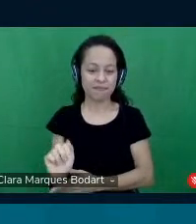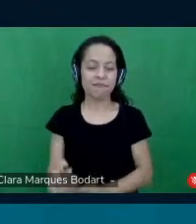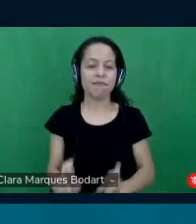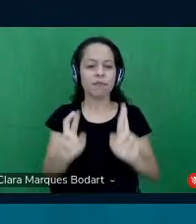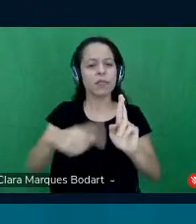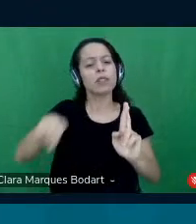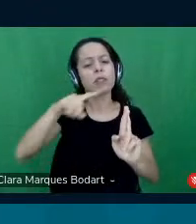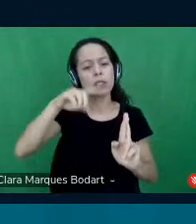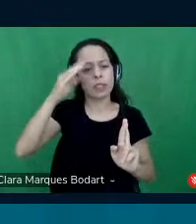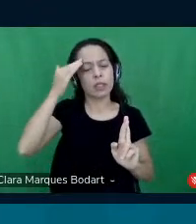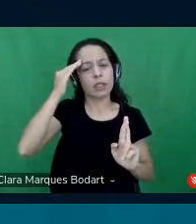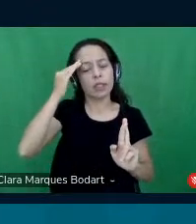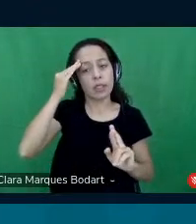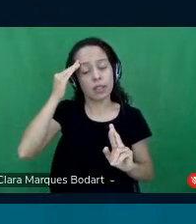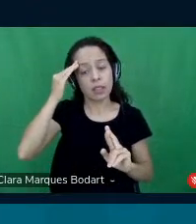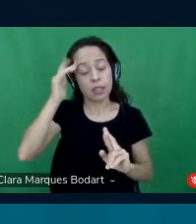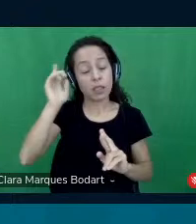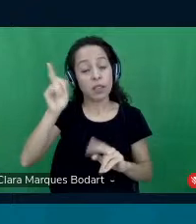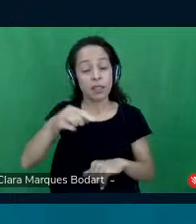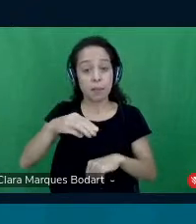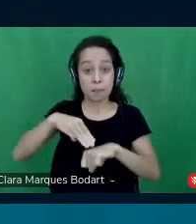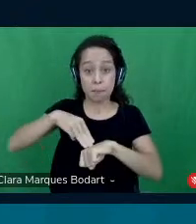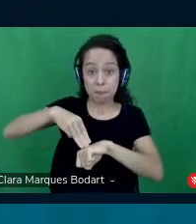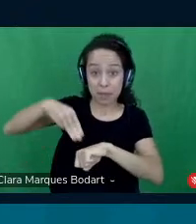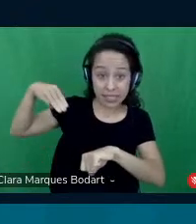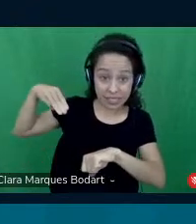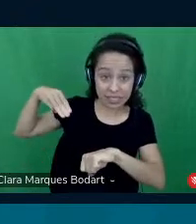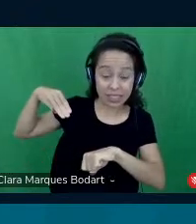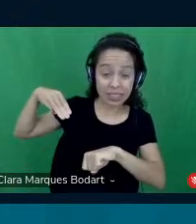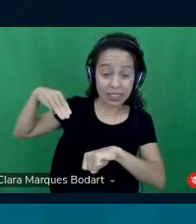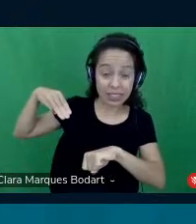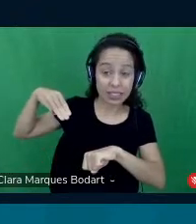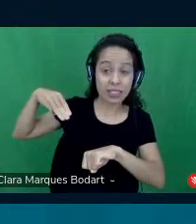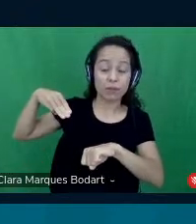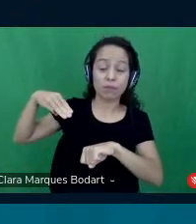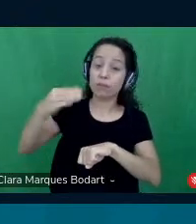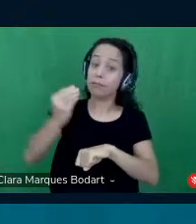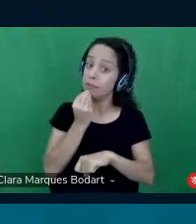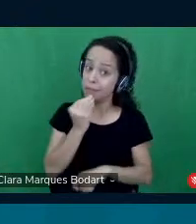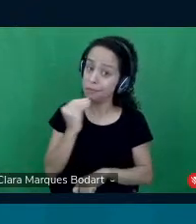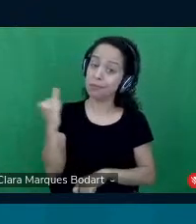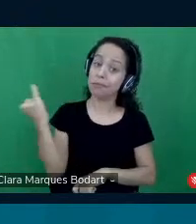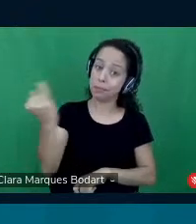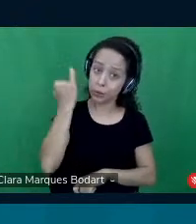né, que a pós-graduação em estrito senso, o mestrado, requer